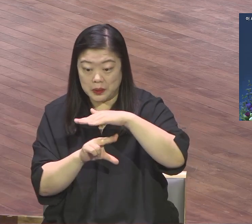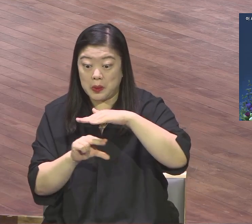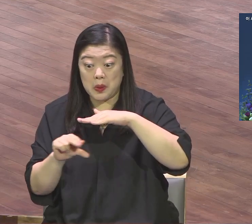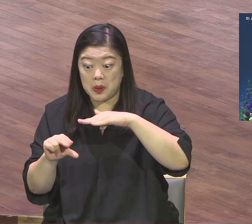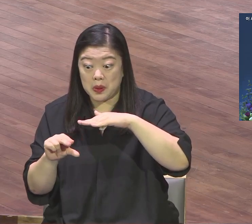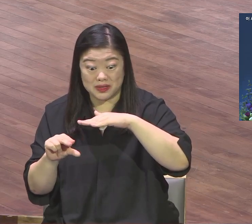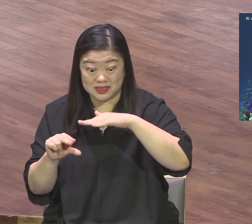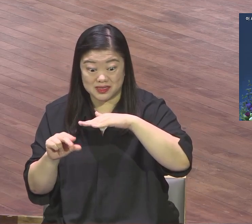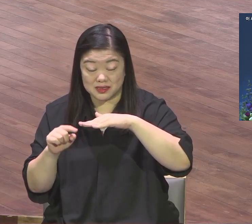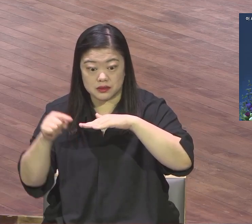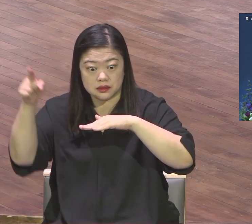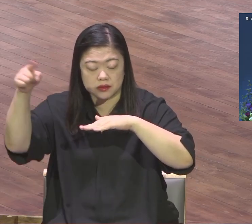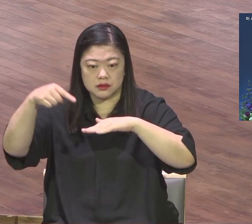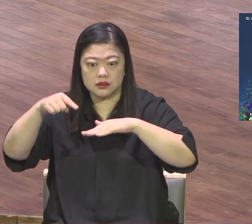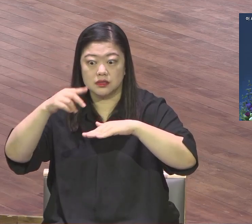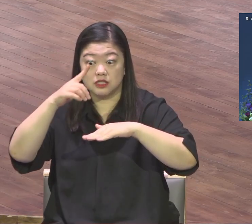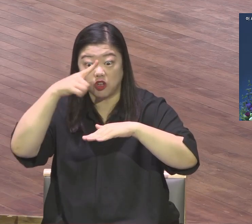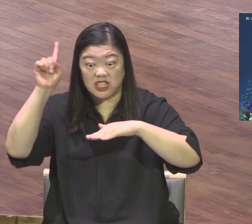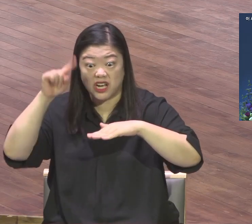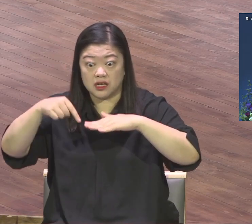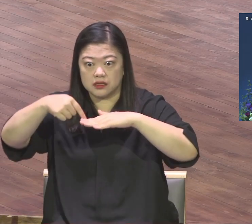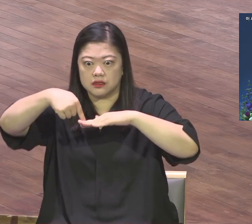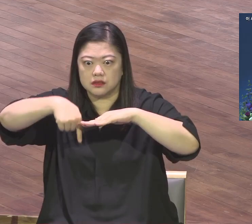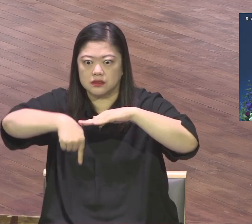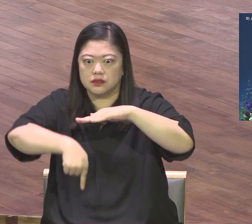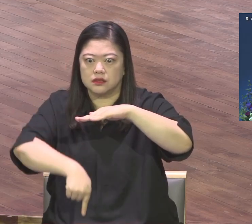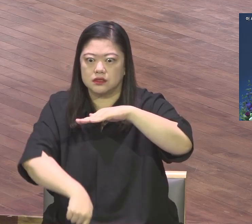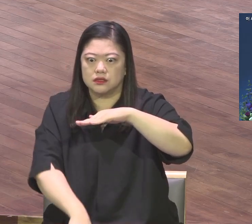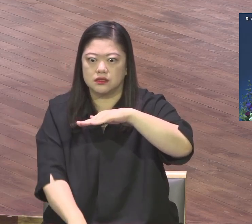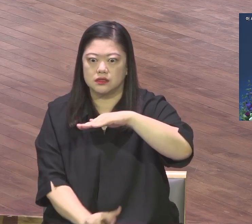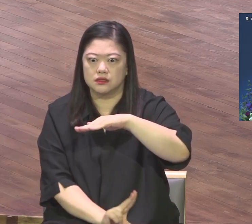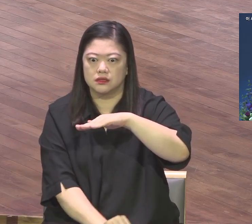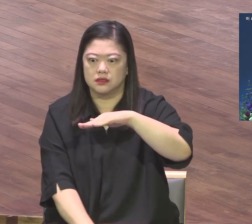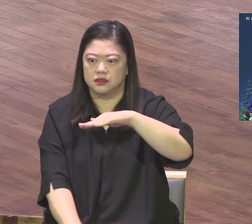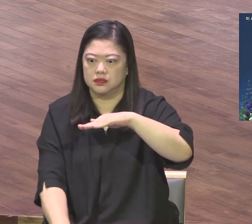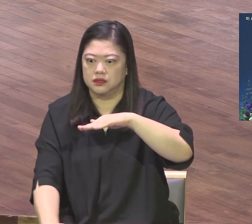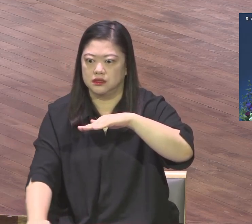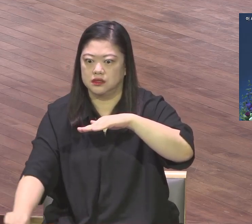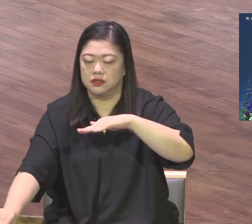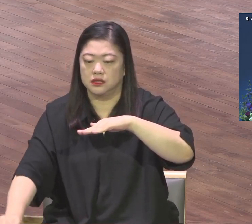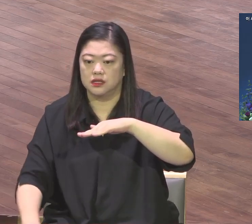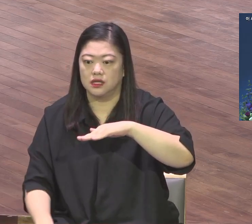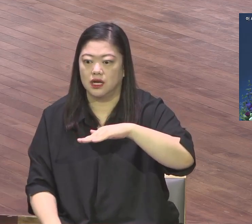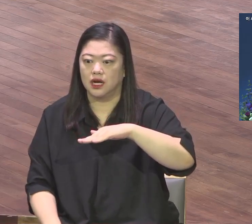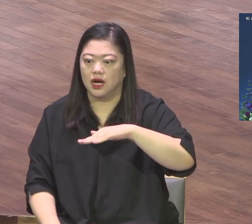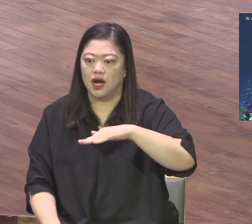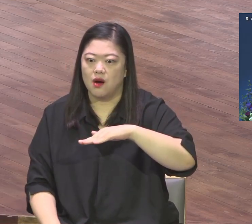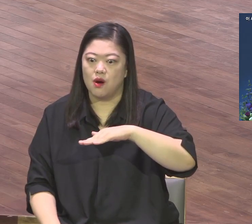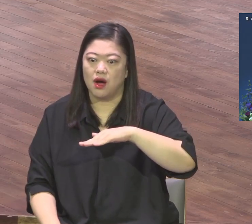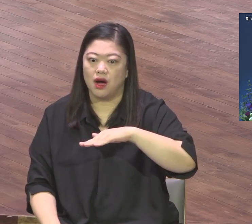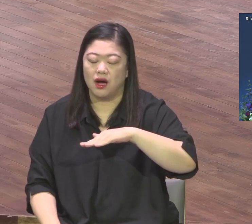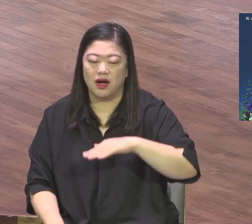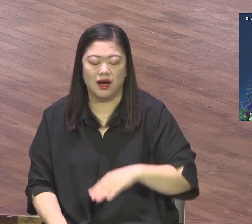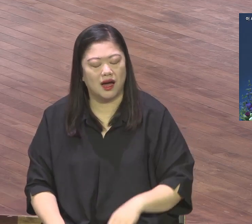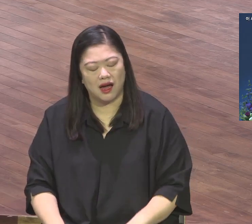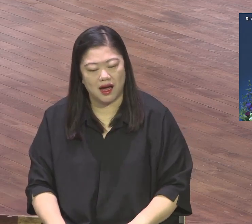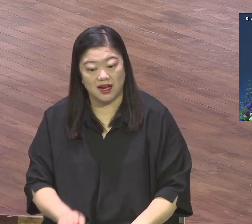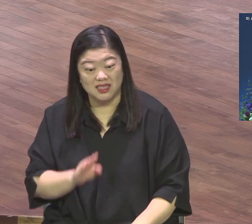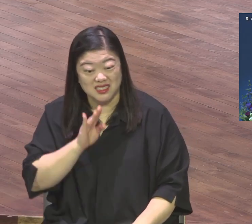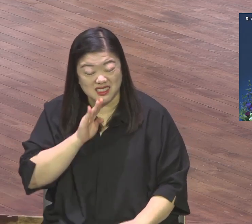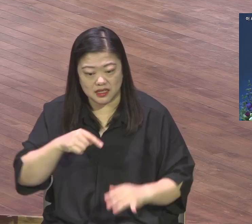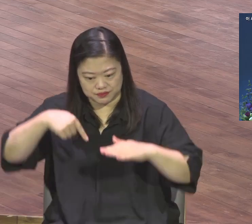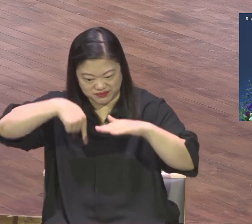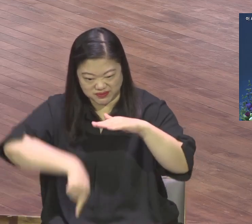때 끝이 안 보일 정도로. 이야, 우리는 지하철 그냥 버스 탄다고 생난리인데